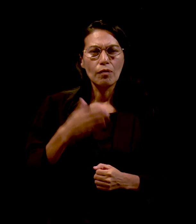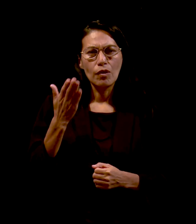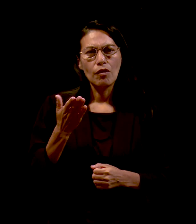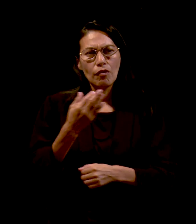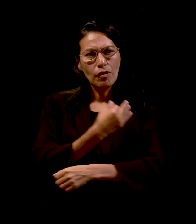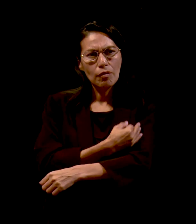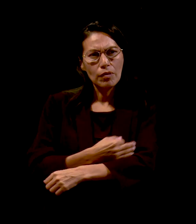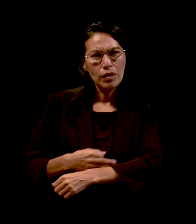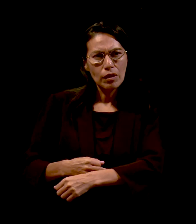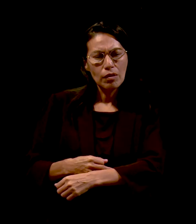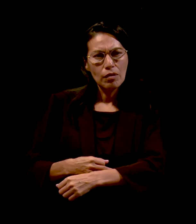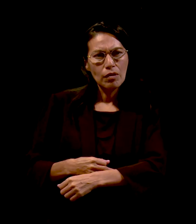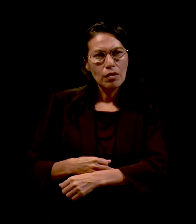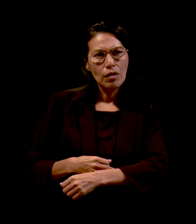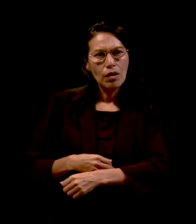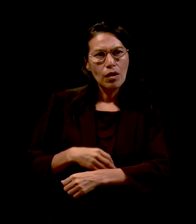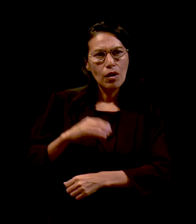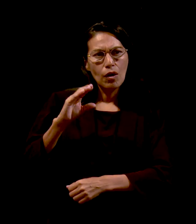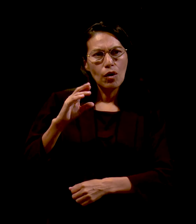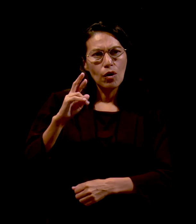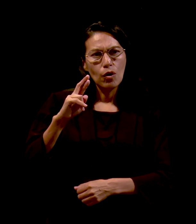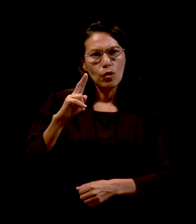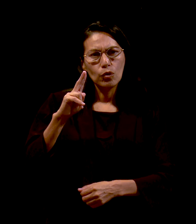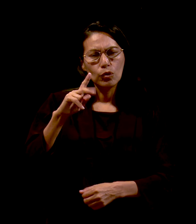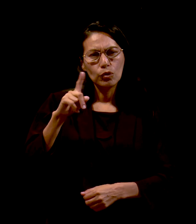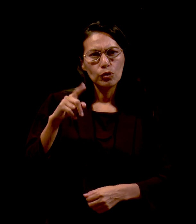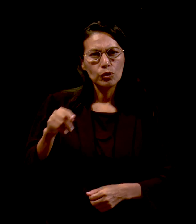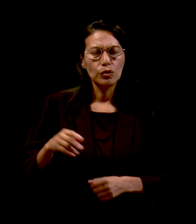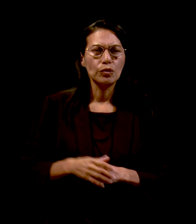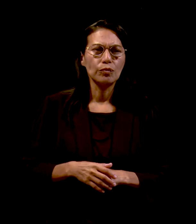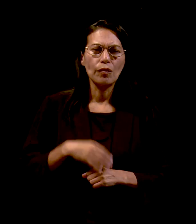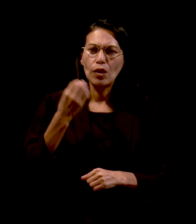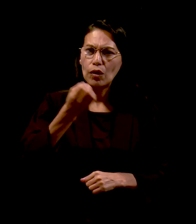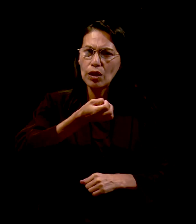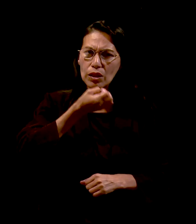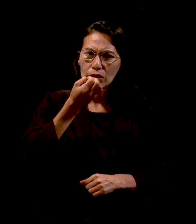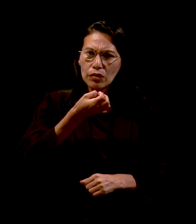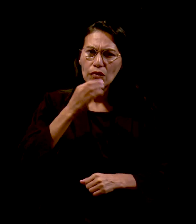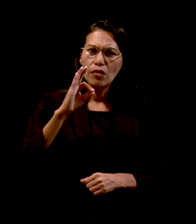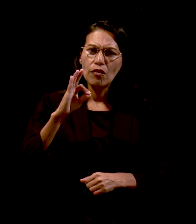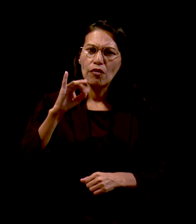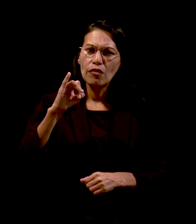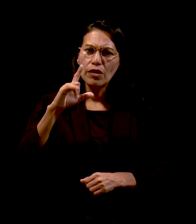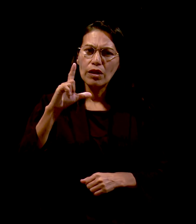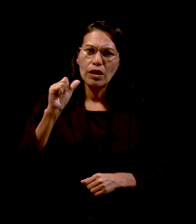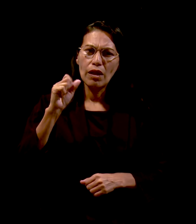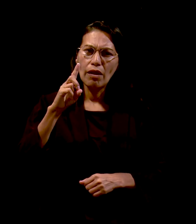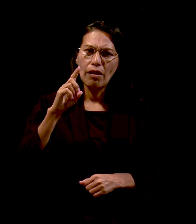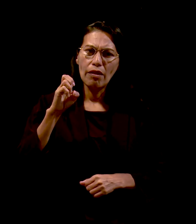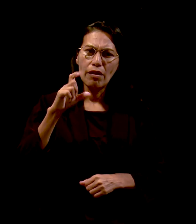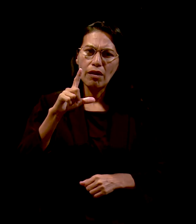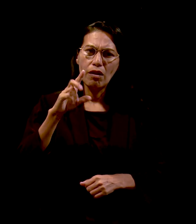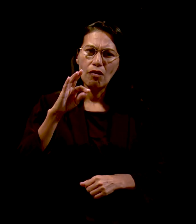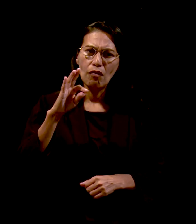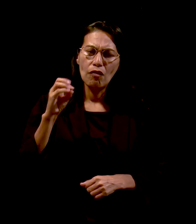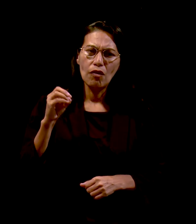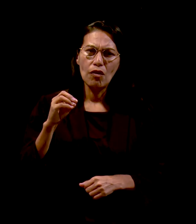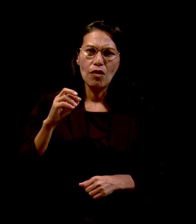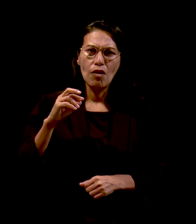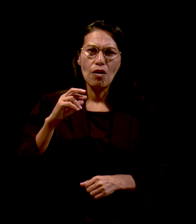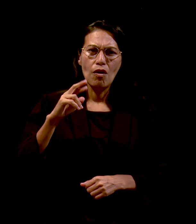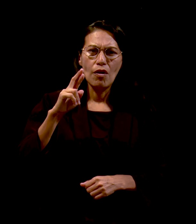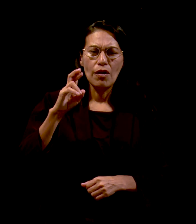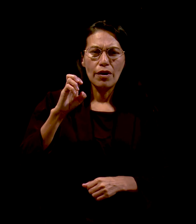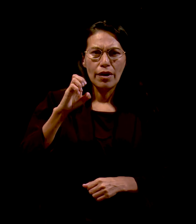recinos cruz el vídeo una oración por filadelfo reyes cortes esta concubina por